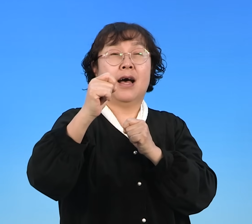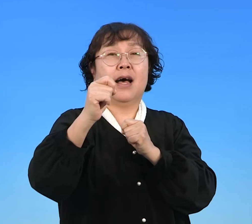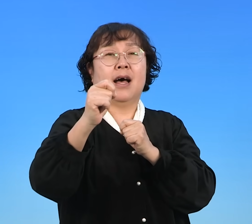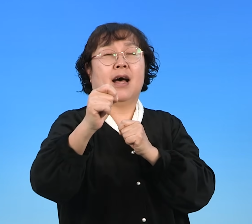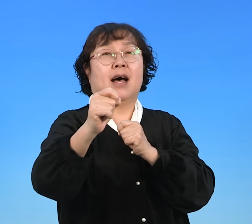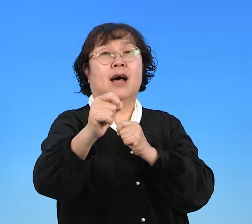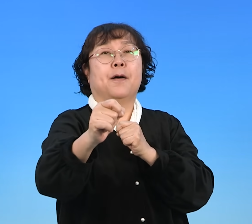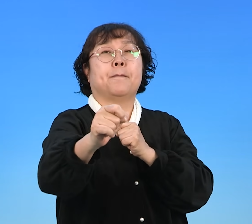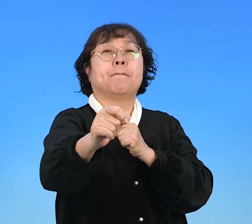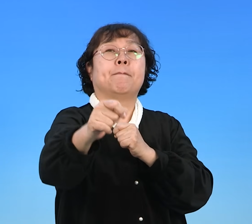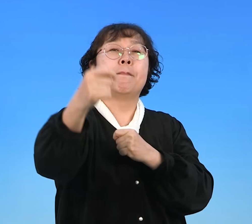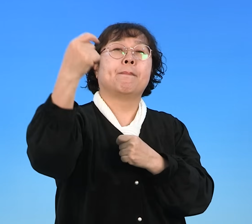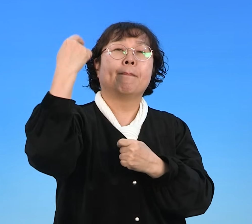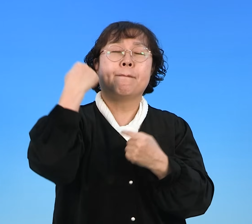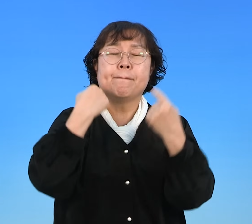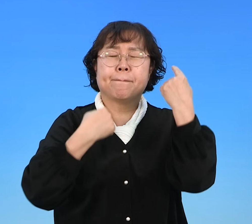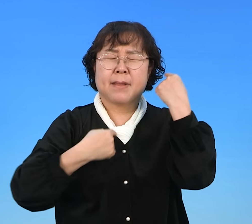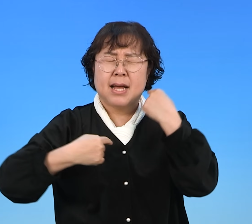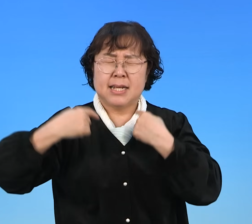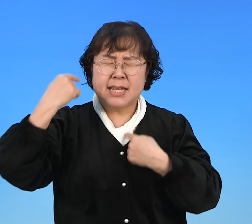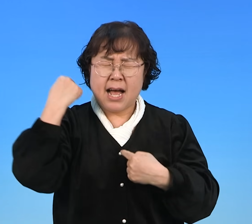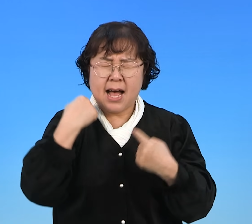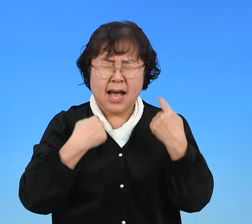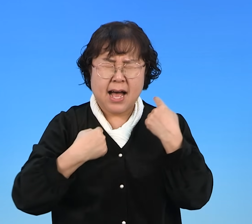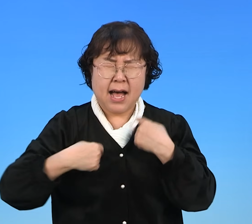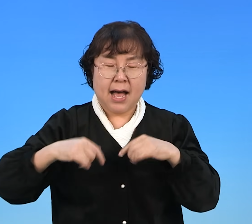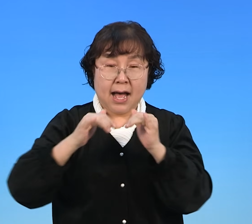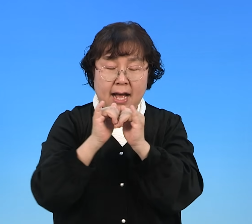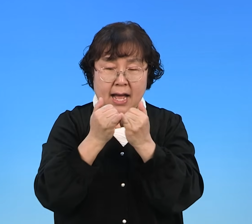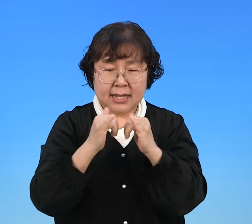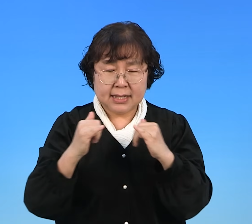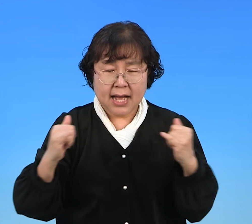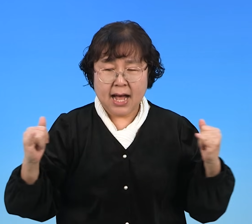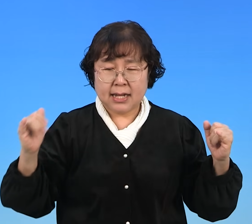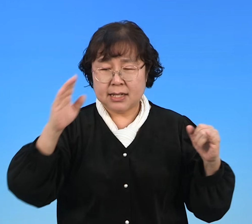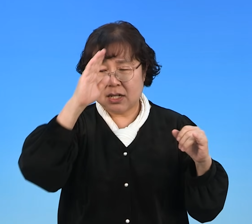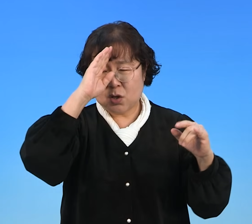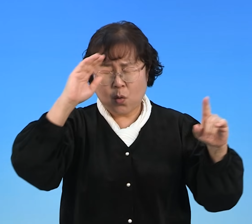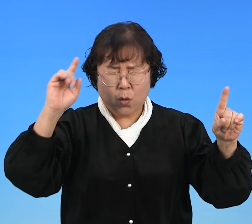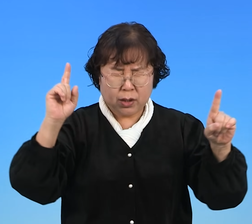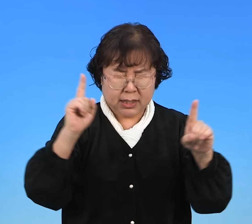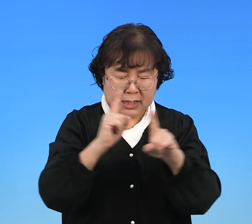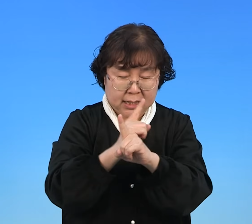여러분, 하나님의 일하심을 사모하십시오. 상한 자들 고치시며